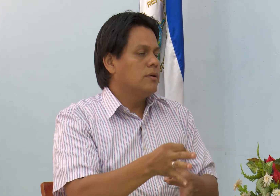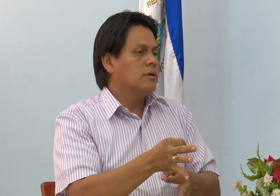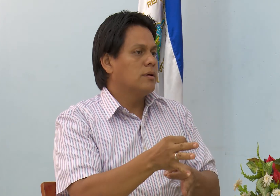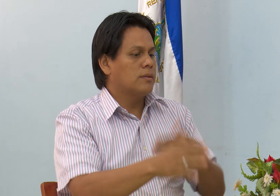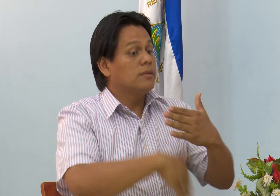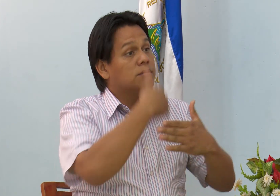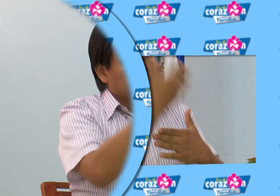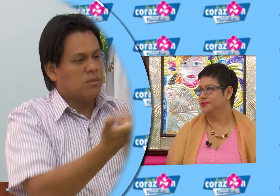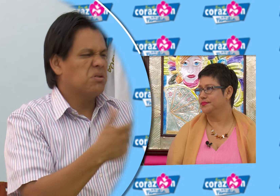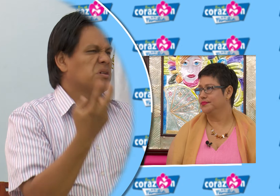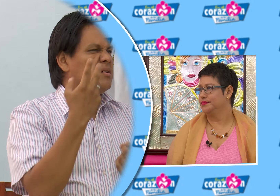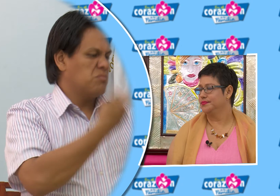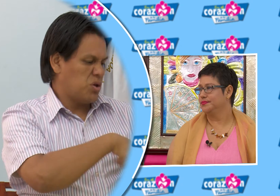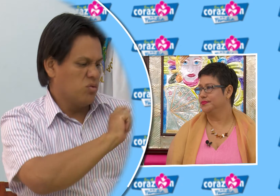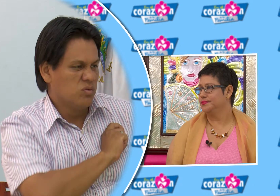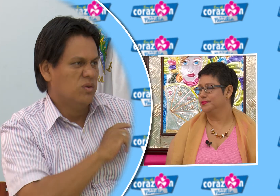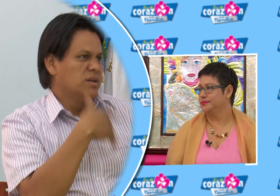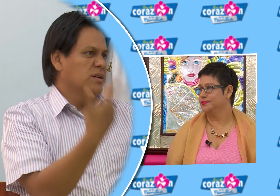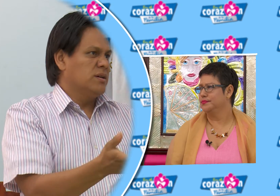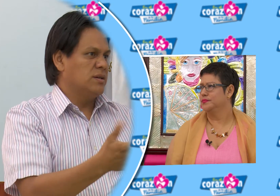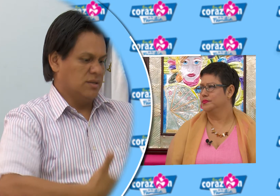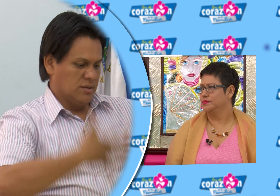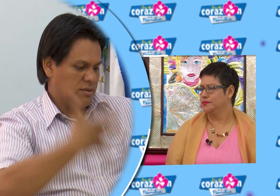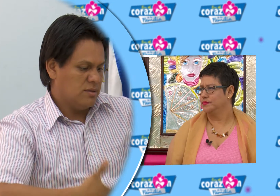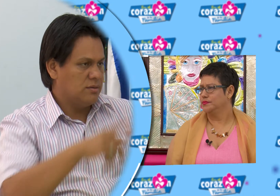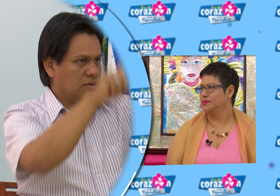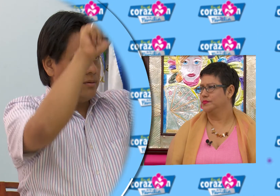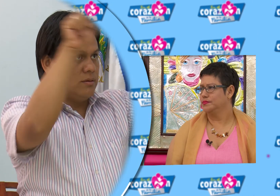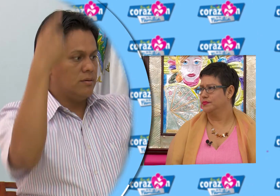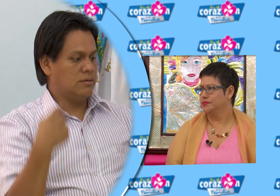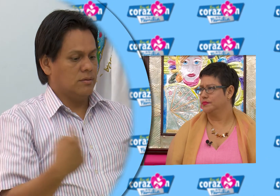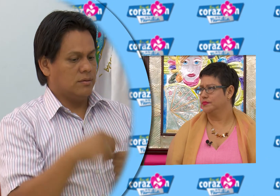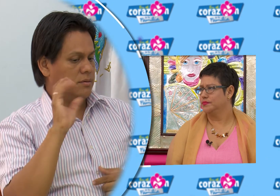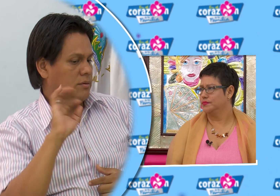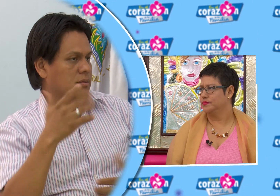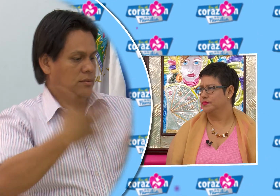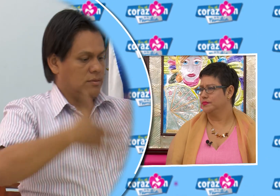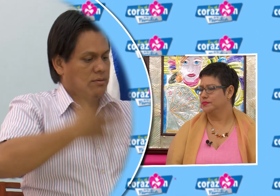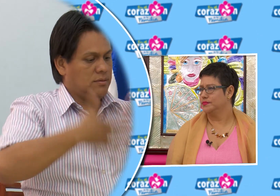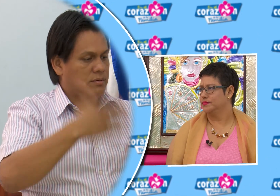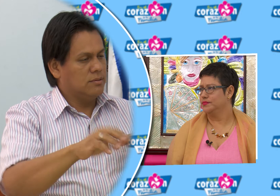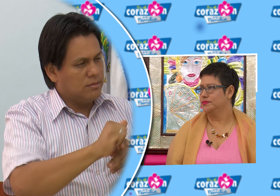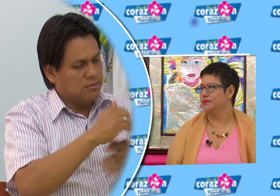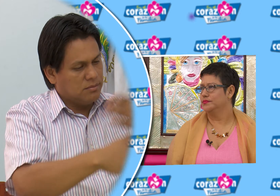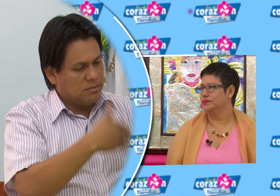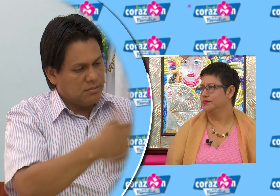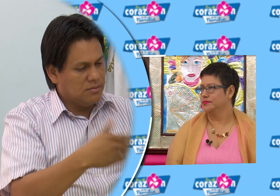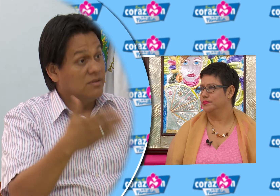personas formadas como intérprete en sí. Son personas que manejan el idioma español y manejan la lengua de